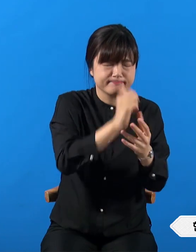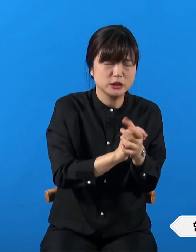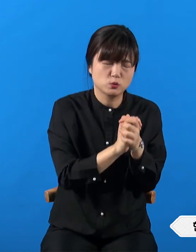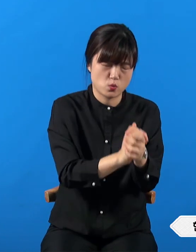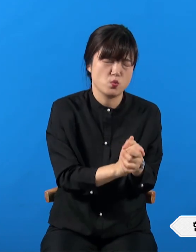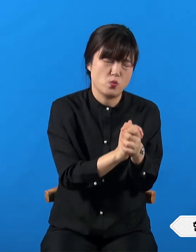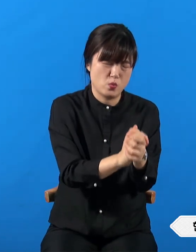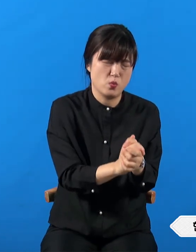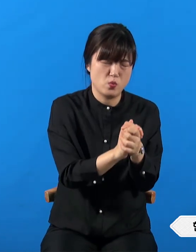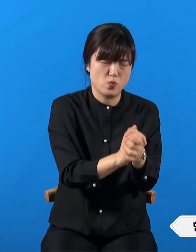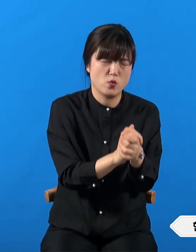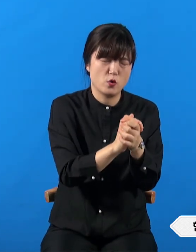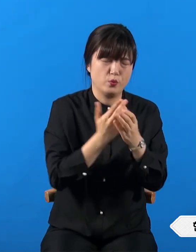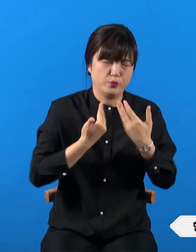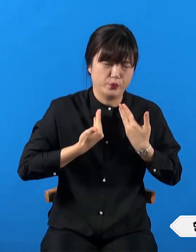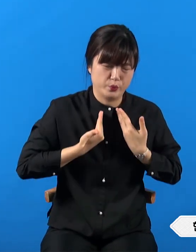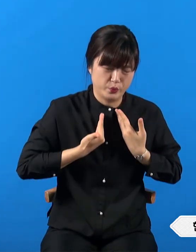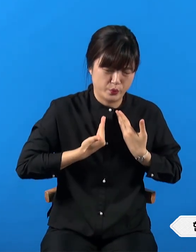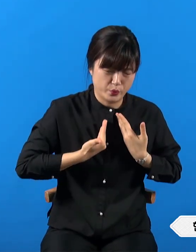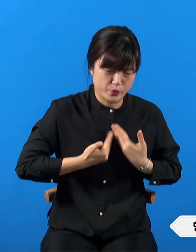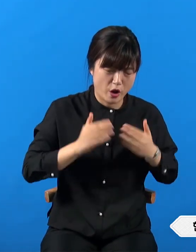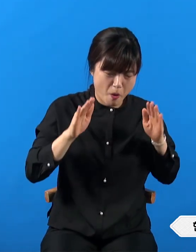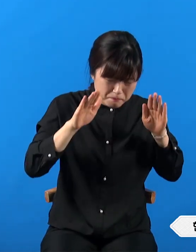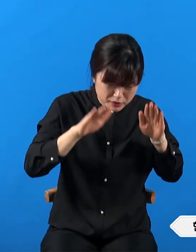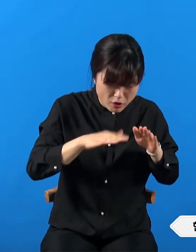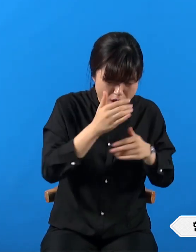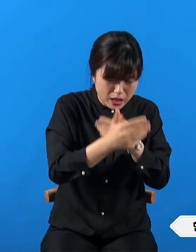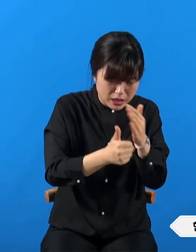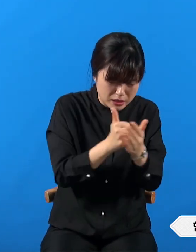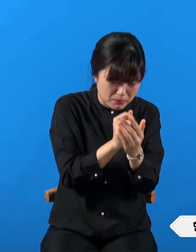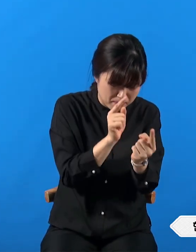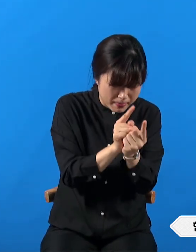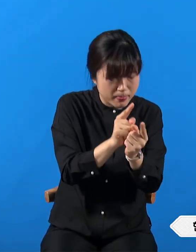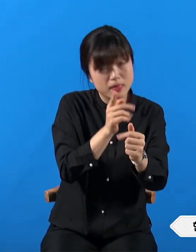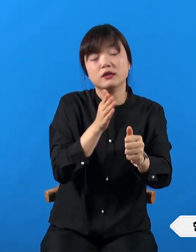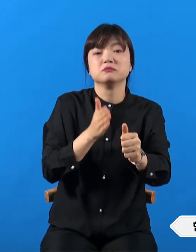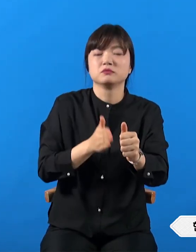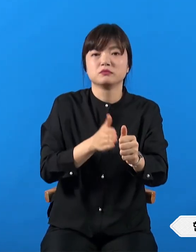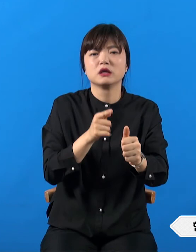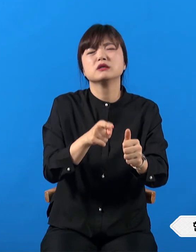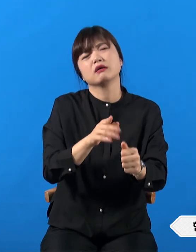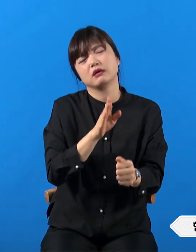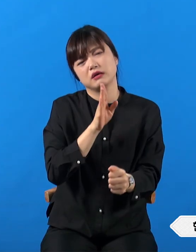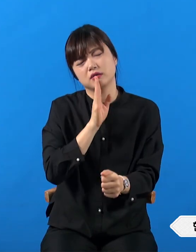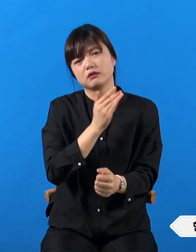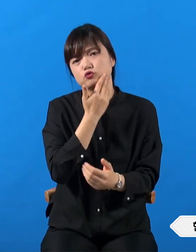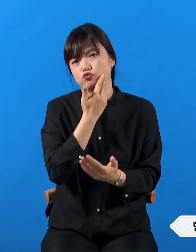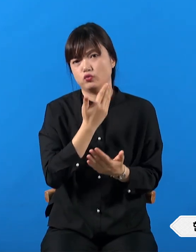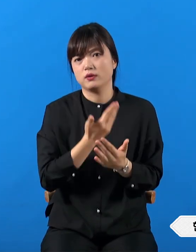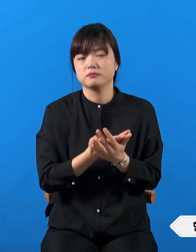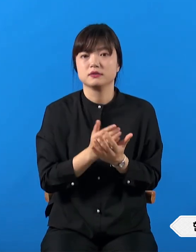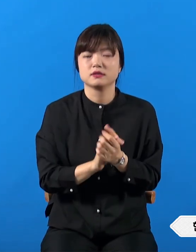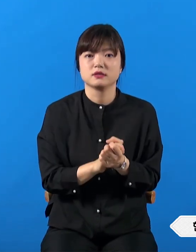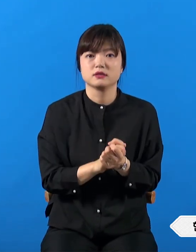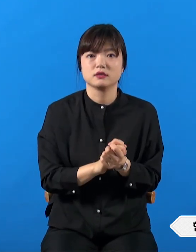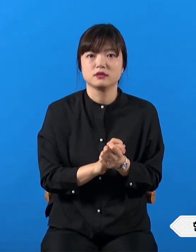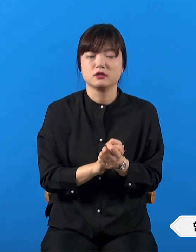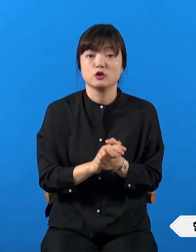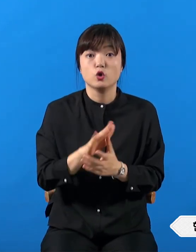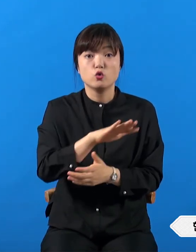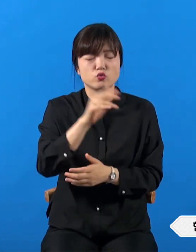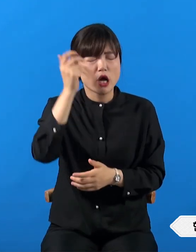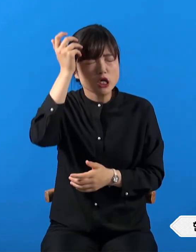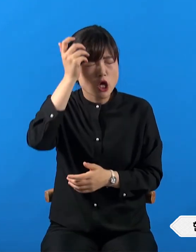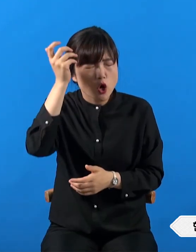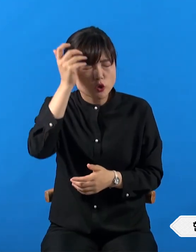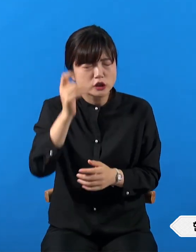기도하십시오. 조용히 엎드려 혼자 하나님을 만나십시오. 그게 중요합니다. 우리